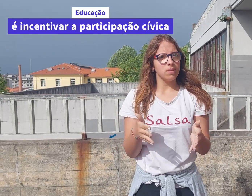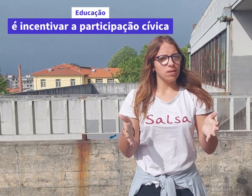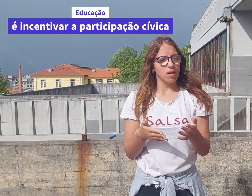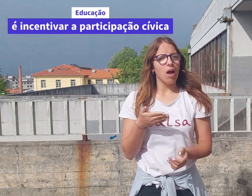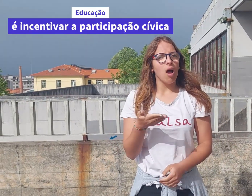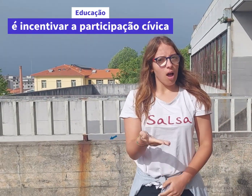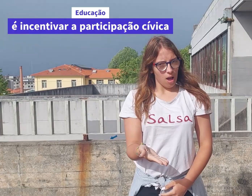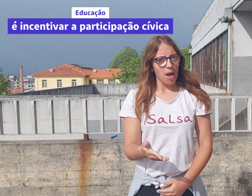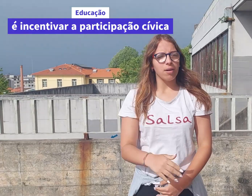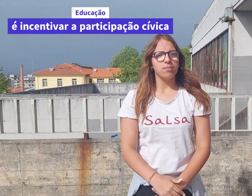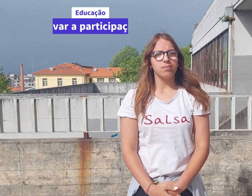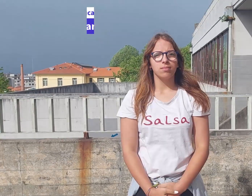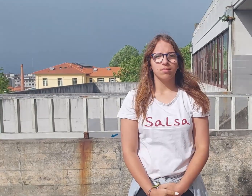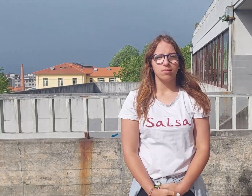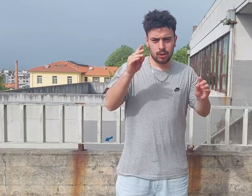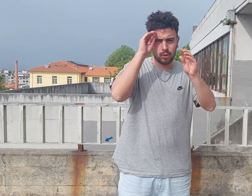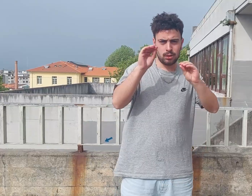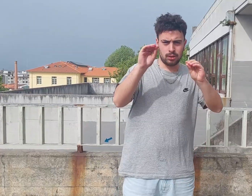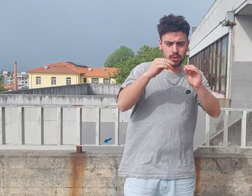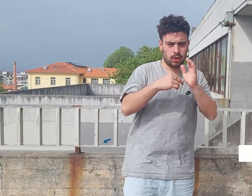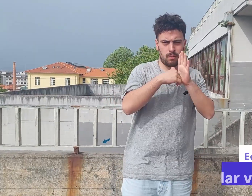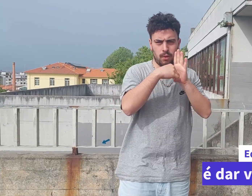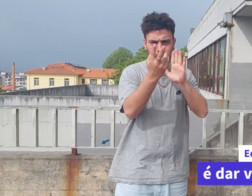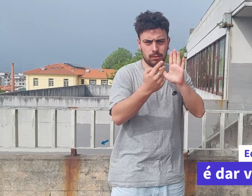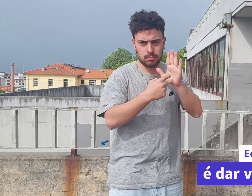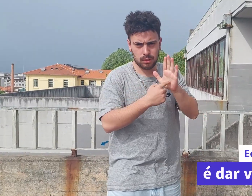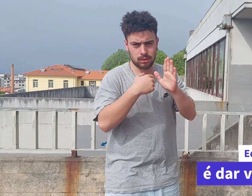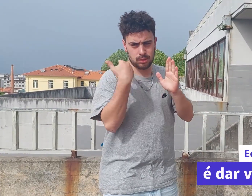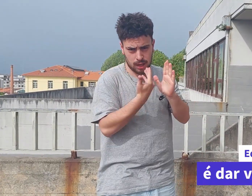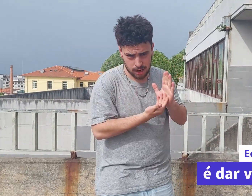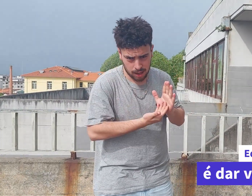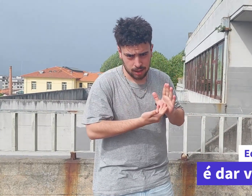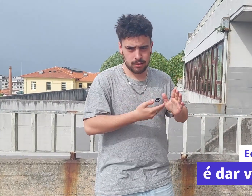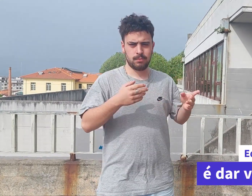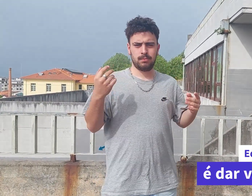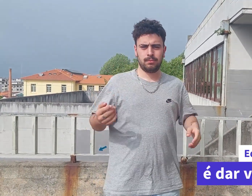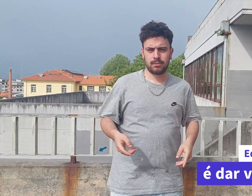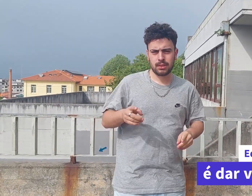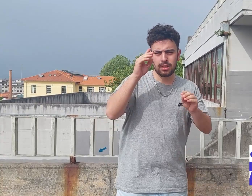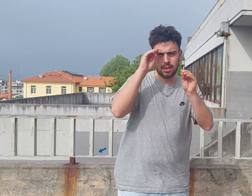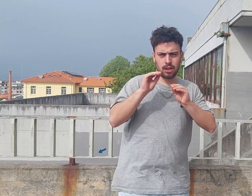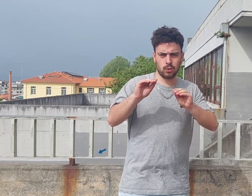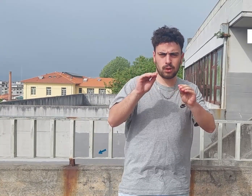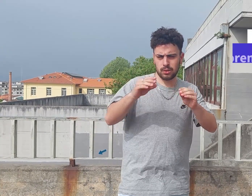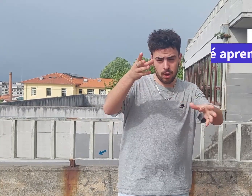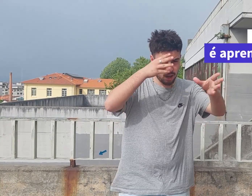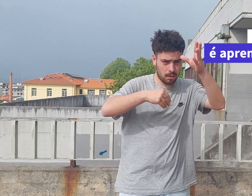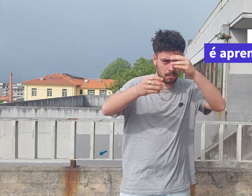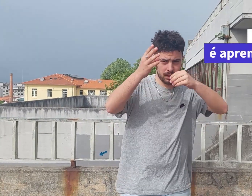a participação Cívica educação é dar voz às mãos e